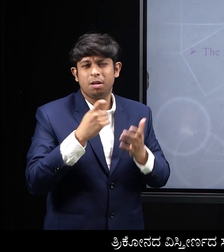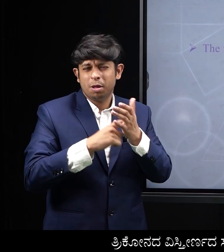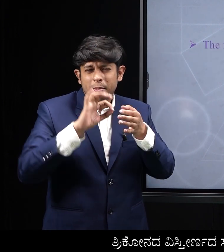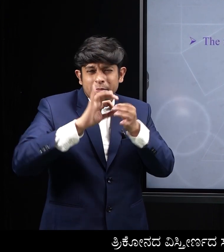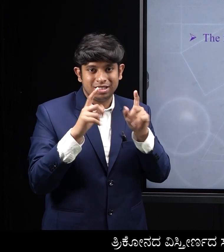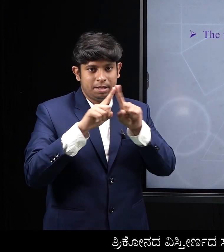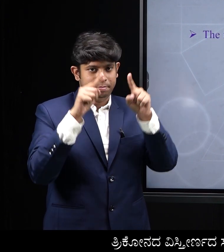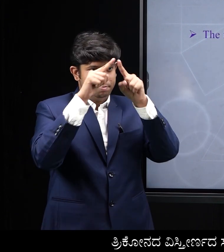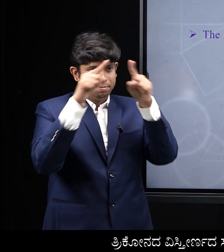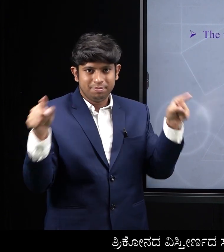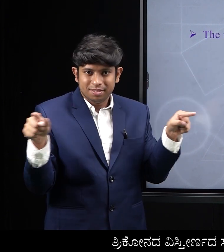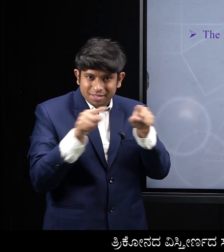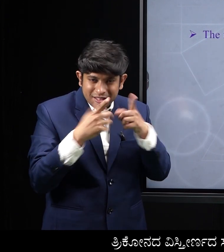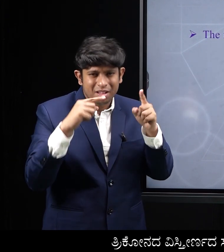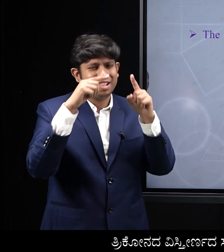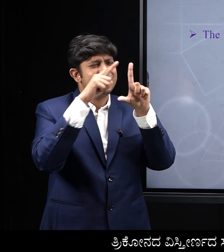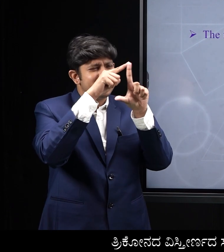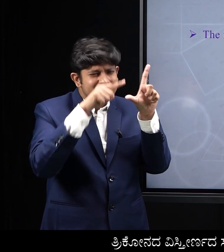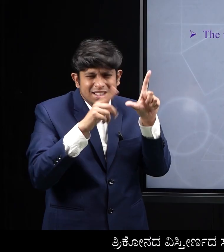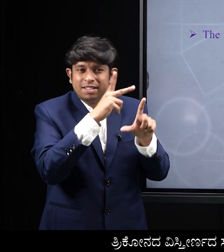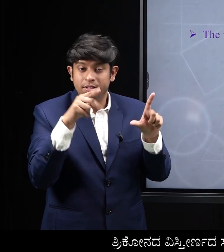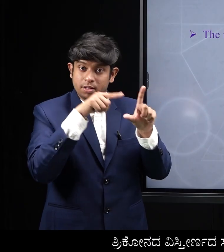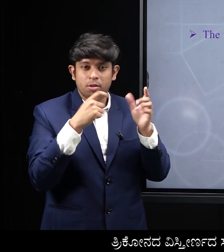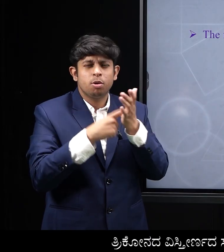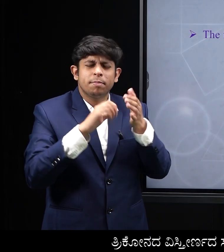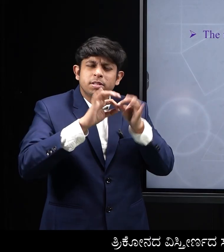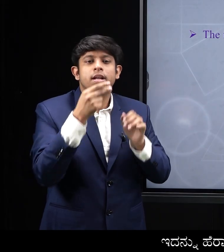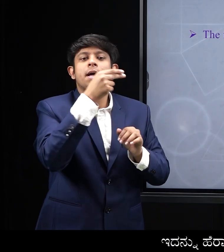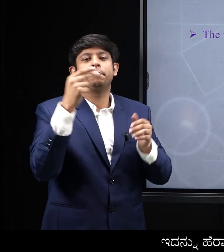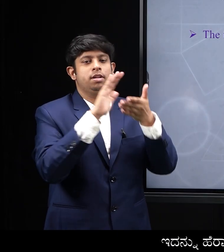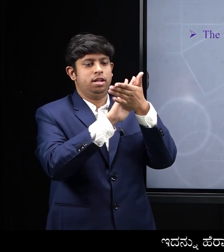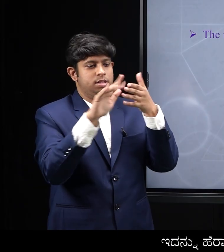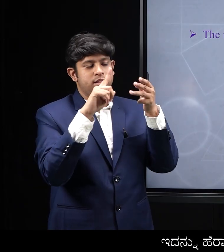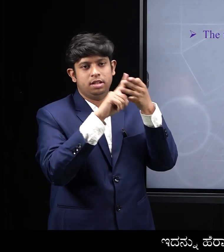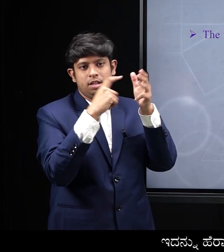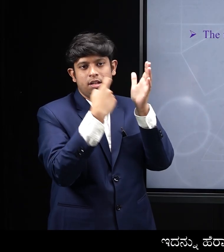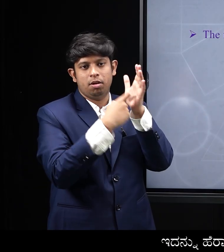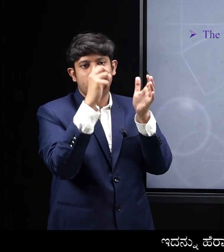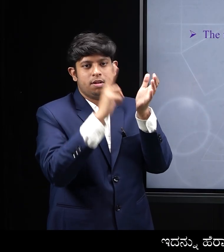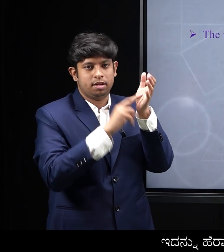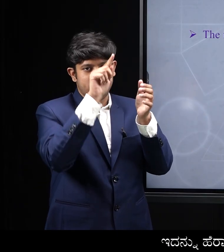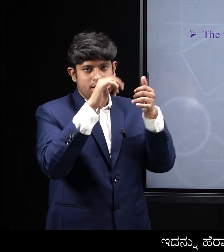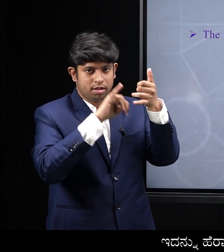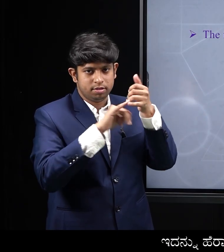ತ್ರಿಕೋನದ ವಿಸ್ತೀರ್ಣದ ಸೂತ್ರವನ್ನು ಹೆರಾನ್ನಿಂದ ನೀಡಲಾಗುತ್ತದೆ ಮತ್ತು ಇದನ್ನು ಹೆರಾನ್ ಫಾರ್ಮುಲಾ ಎಂದು